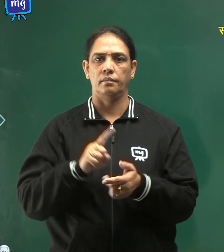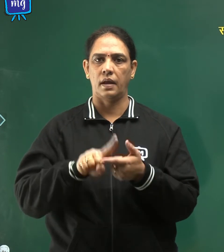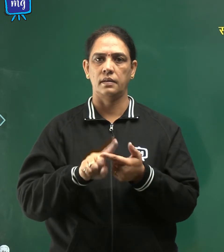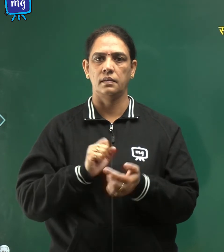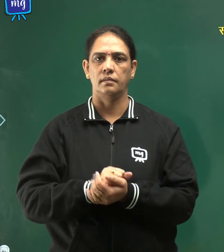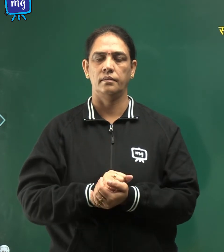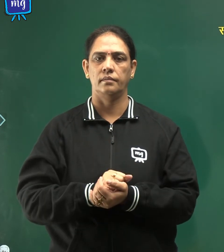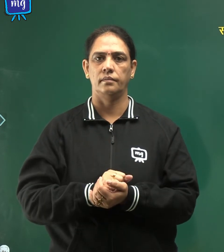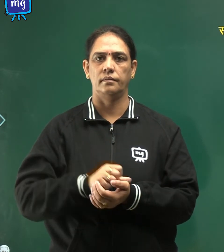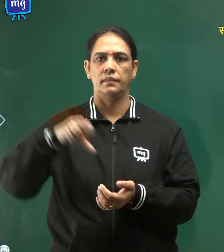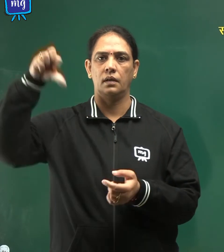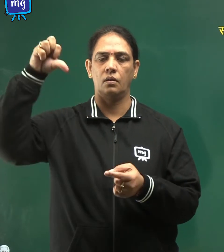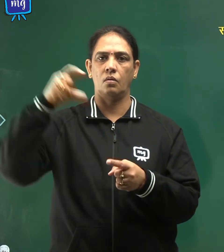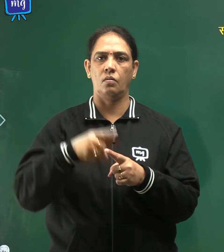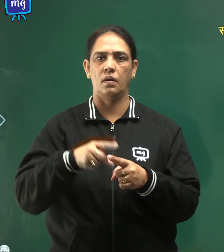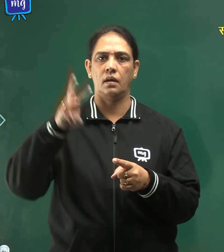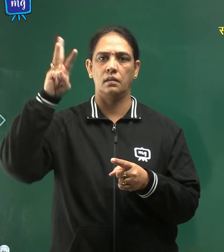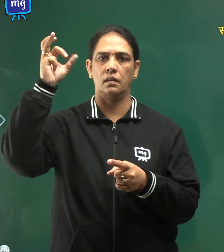प्लस 9 गुणा 30